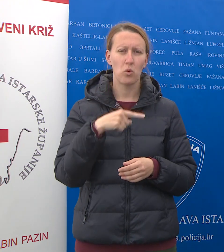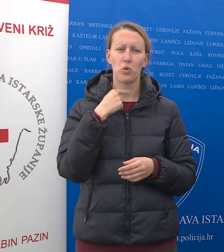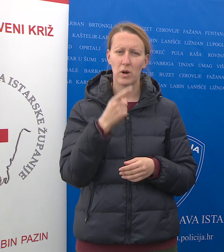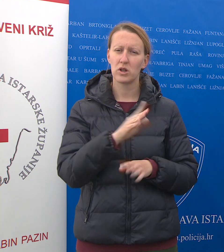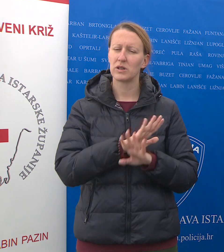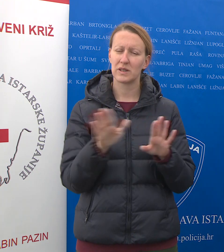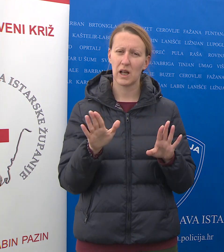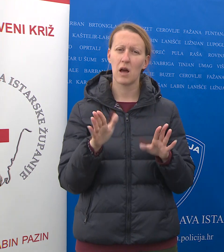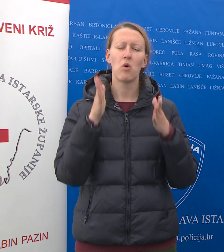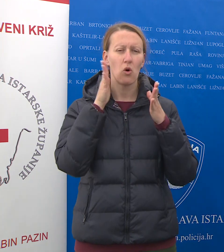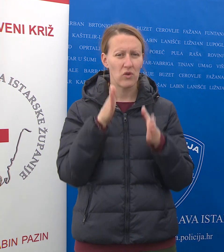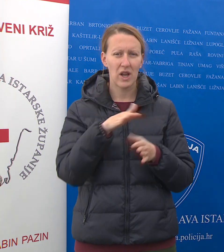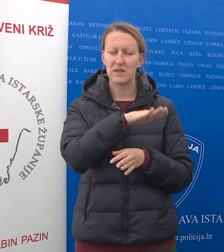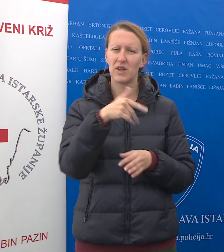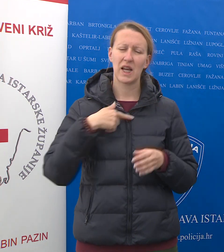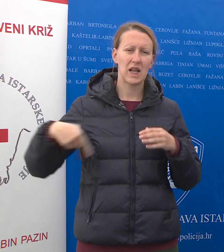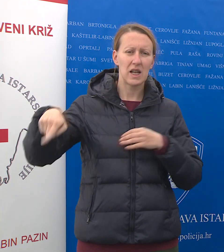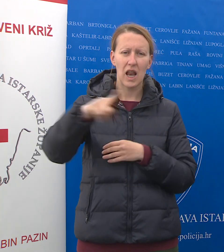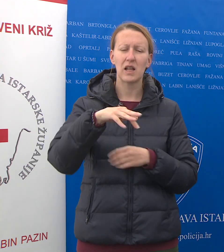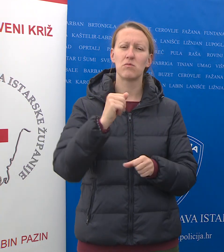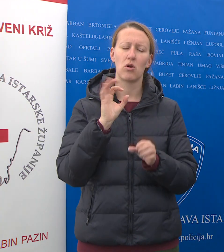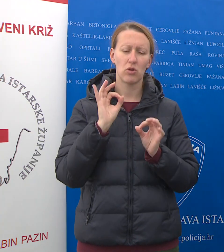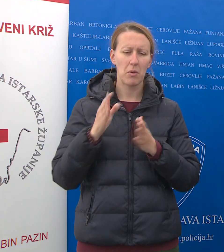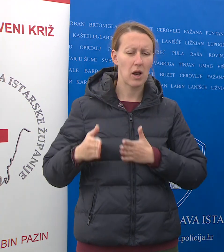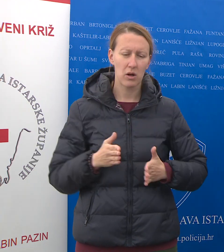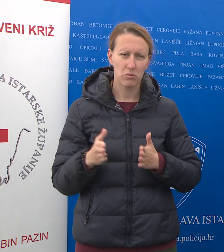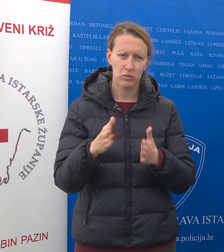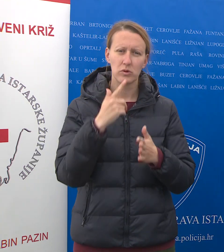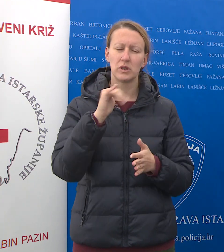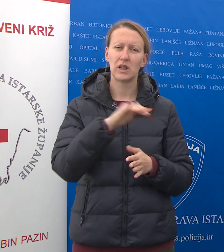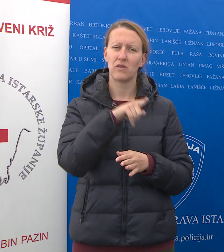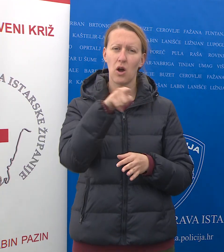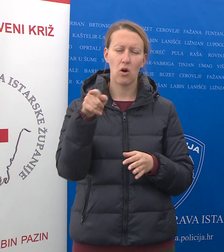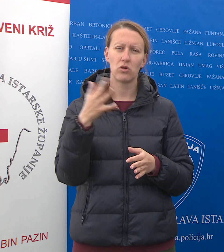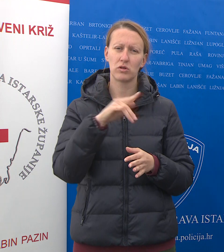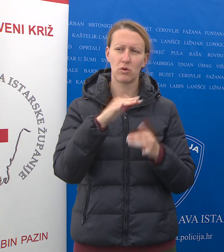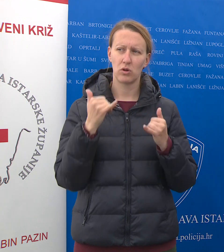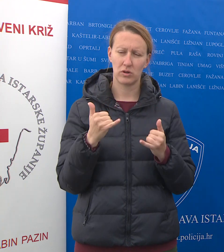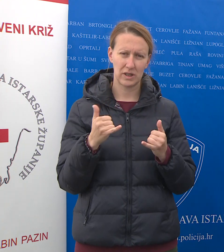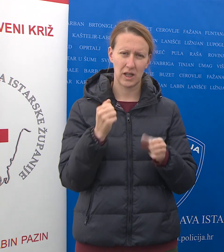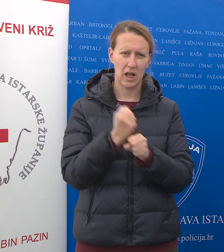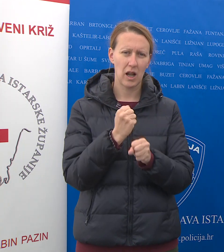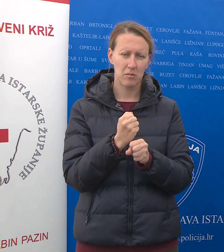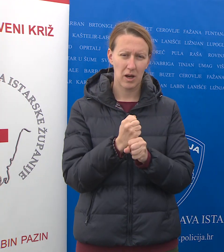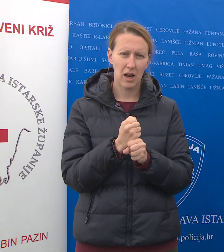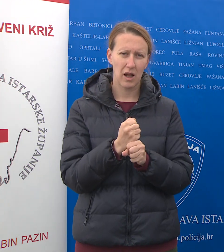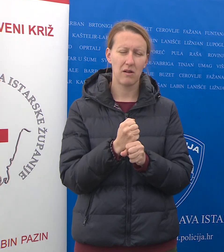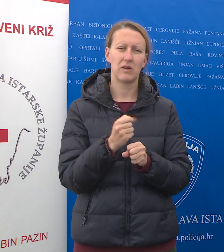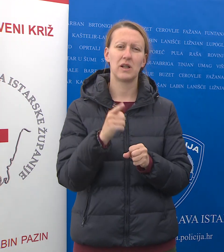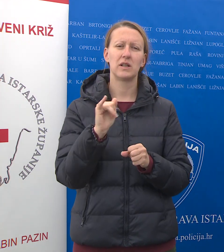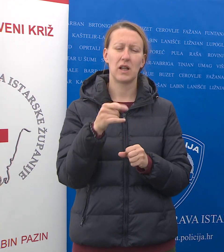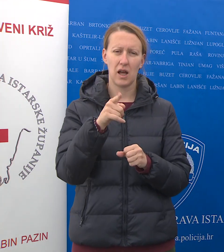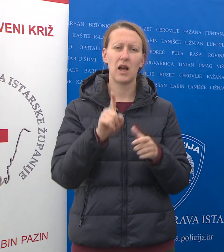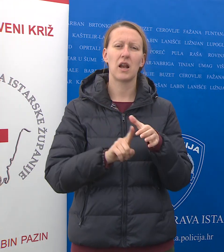izraziti samo uvjerenje svih nas da smo na pravom putu i da sve ono što smo do sada poduzimali